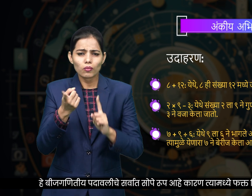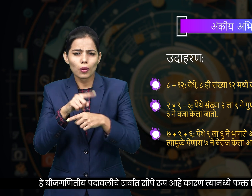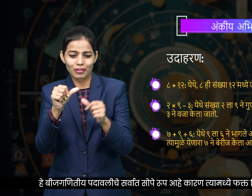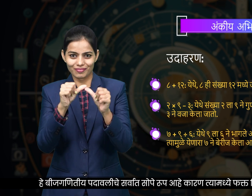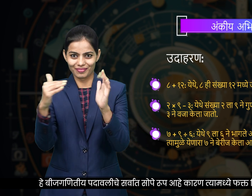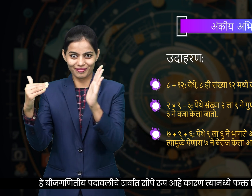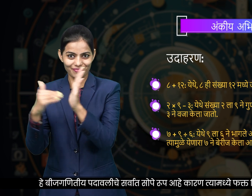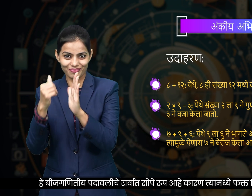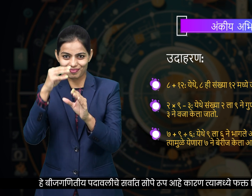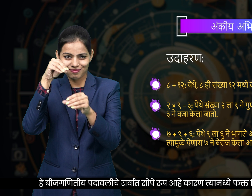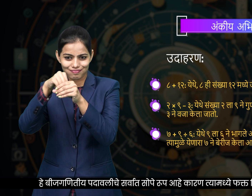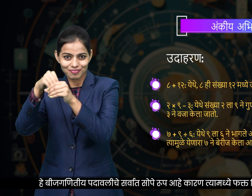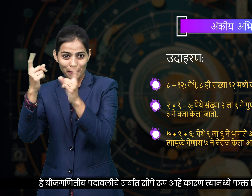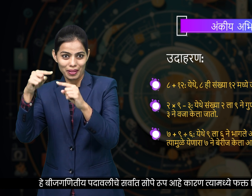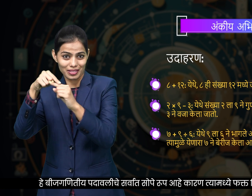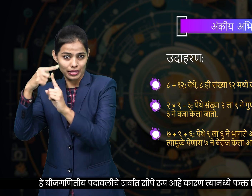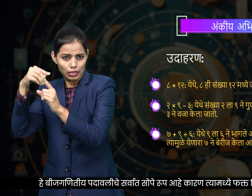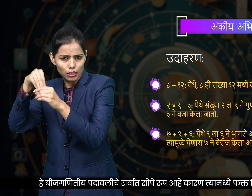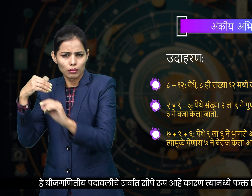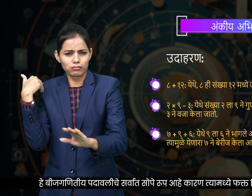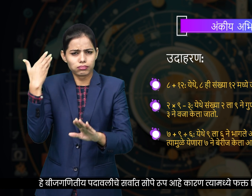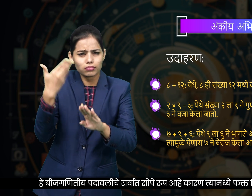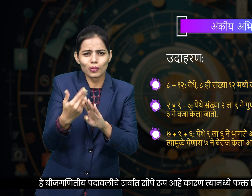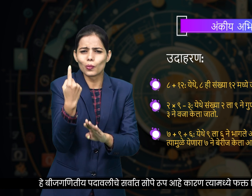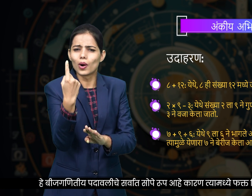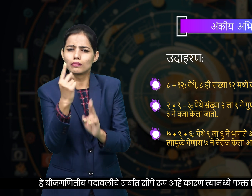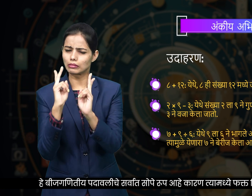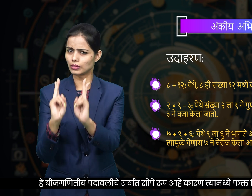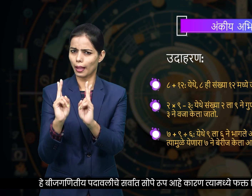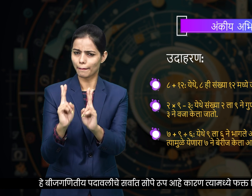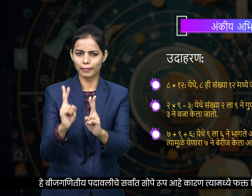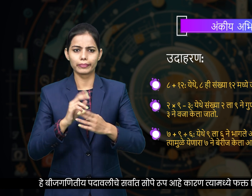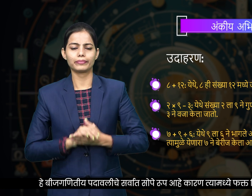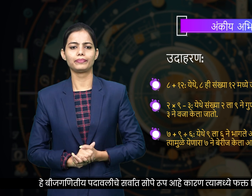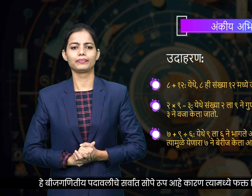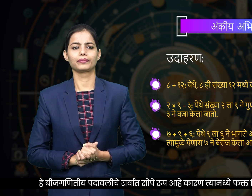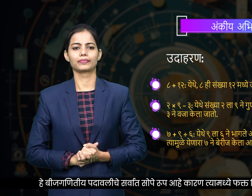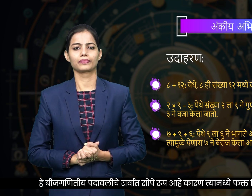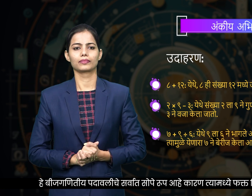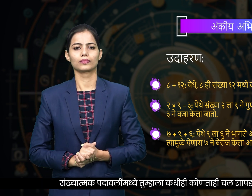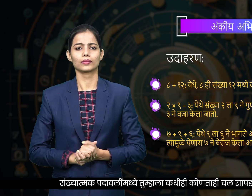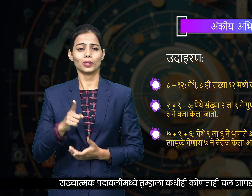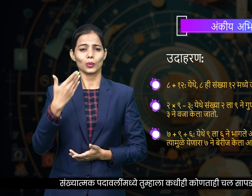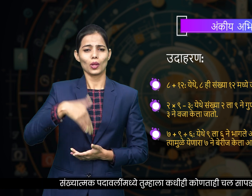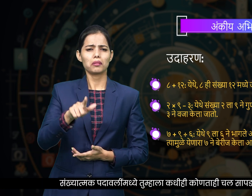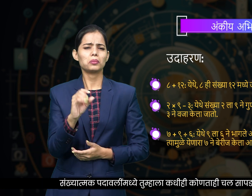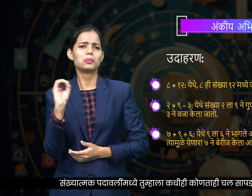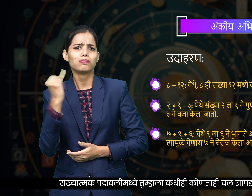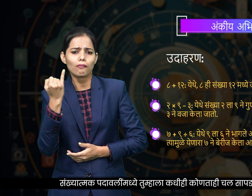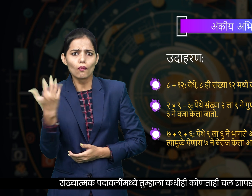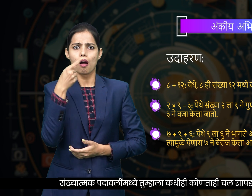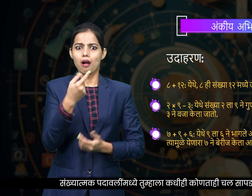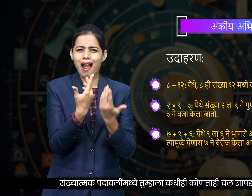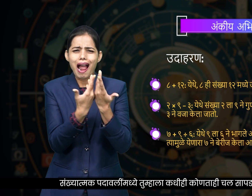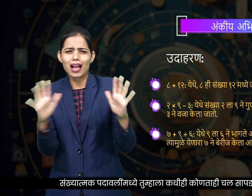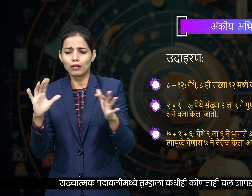हे बीजगणितीय पदावलीचे सर्वात सोपे रूप आहे कारण यामध्ये फक्त स्थिरांक असतात. संख्यात्मक